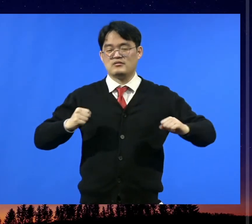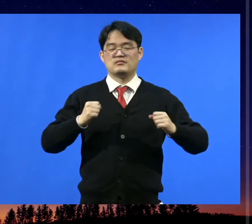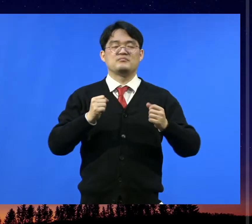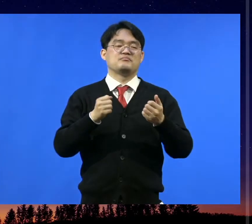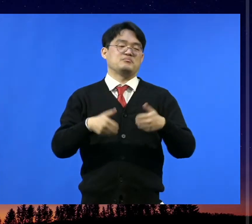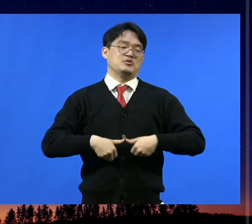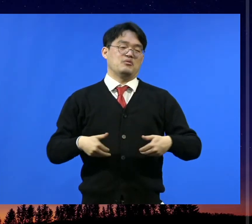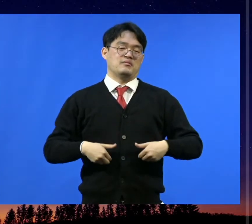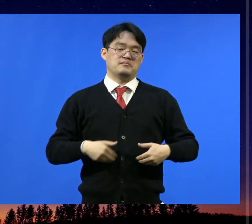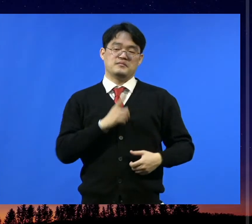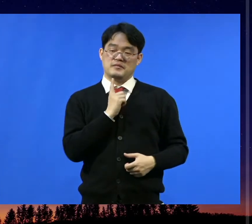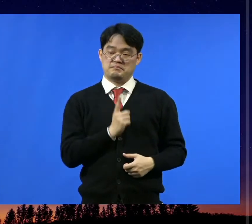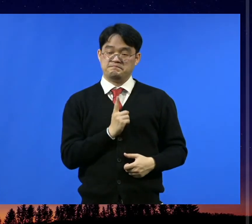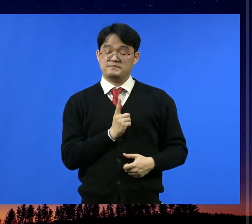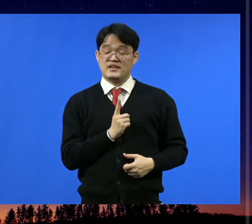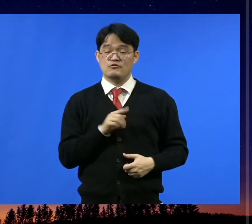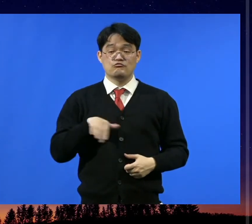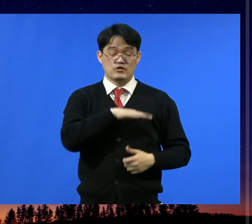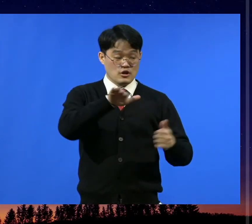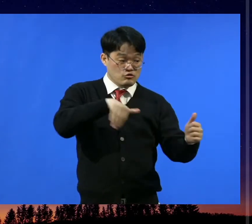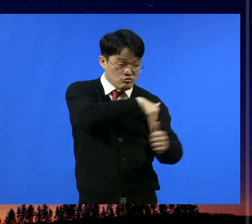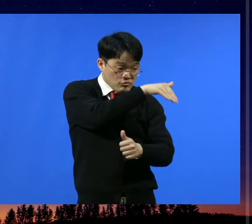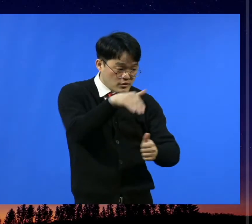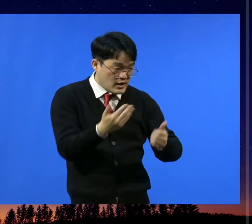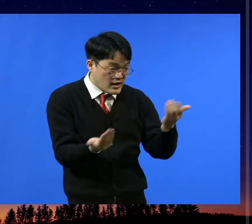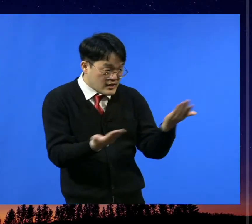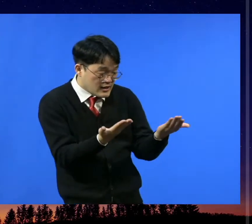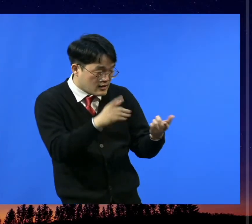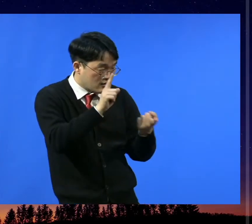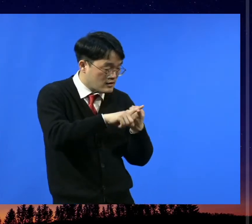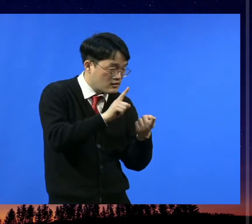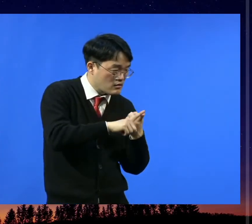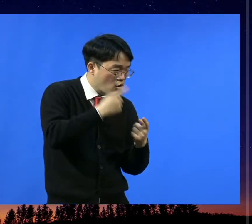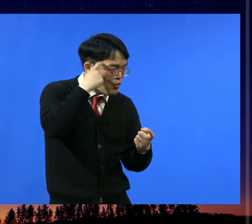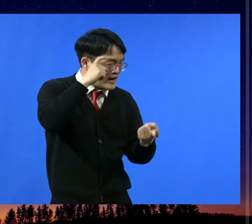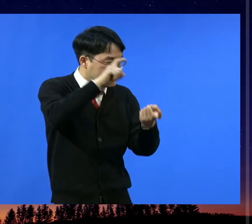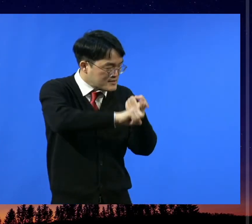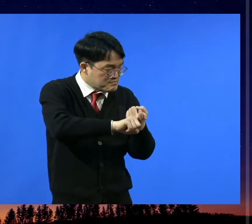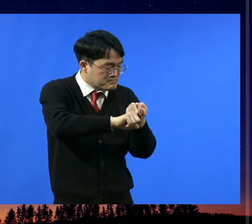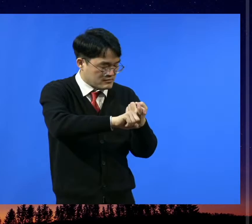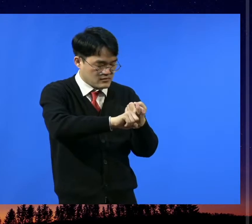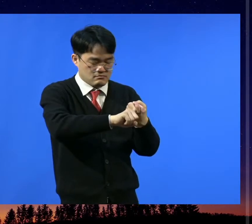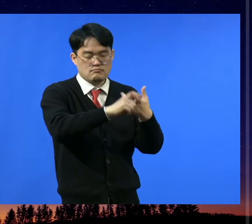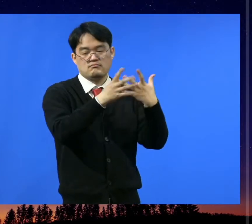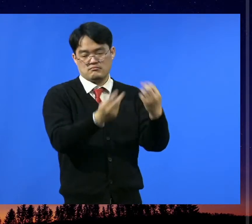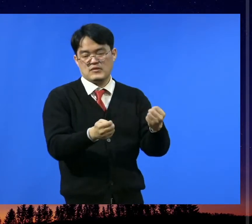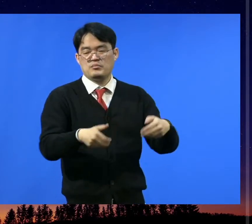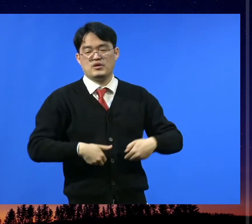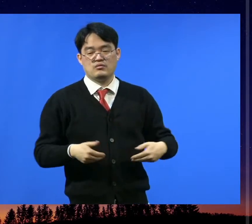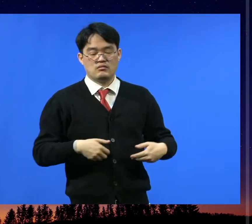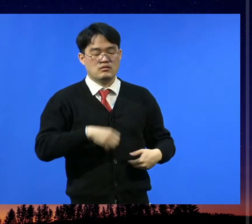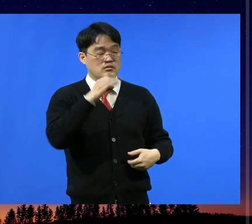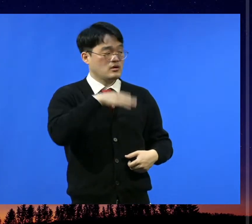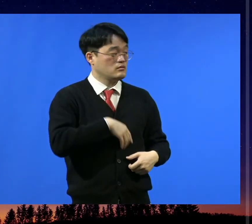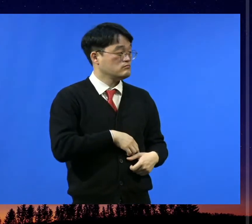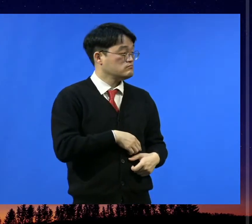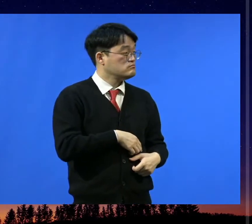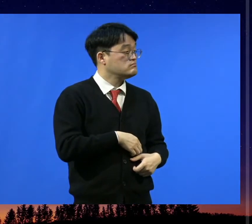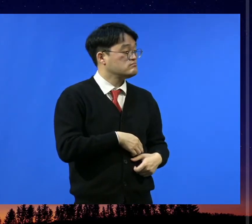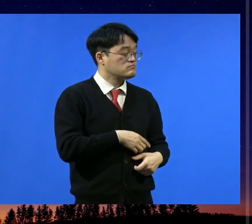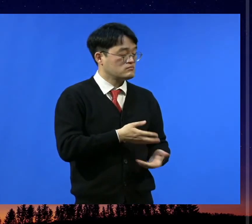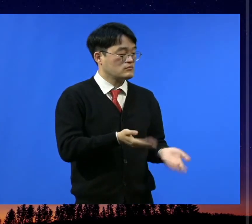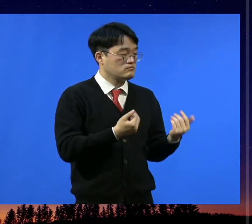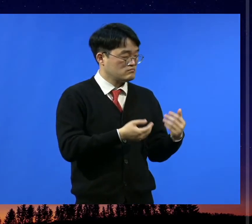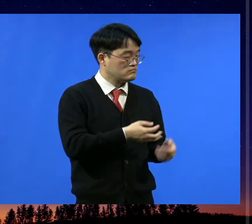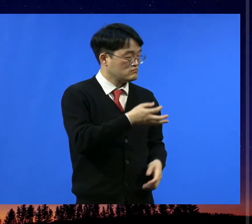그리고 우리 주변에 일어나는 일들에 대해서 민감해지는 것이죠. 그렇죠? 어떤 일들을 그냥 보지 않는다는 것입니다. 어떤